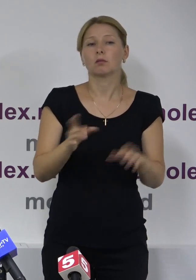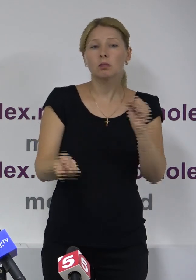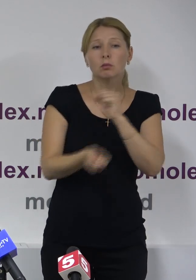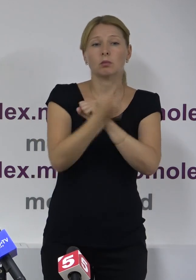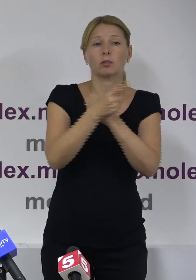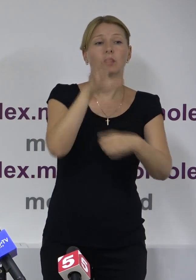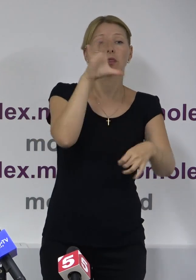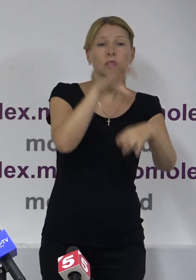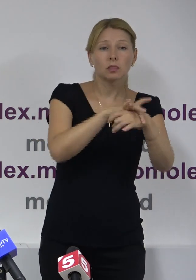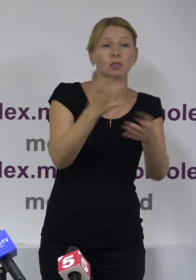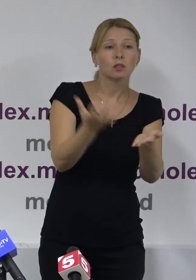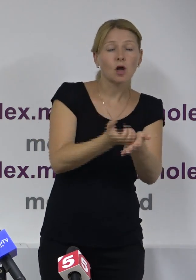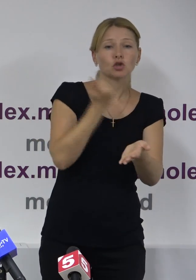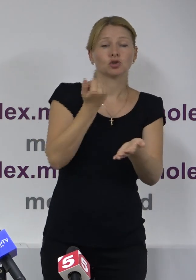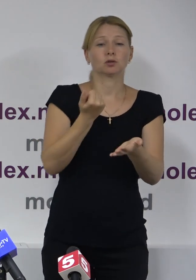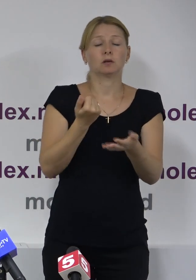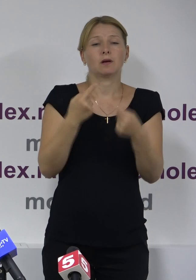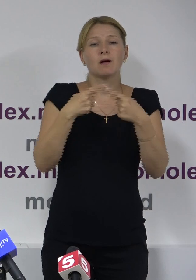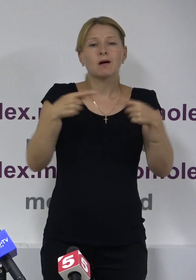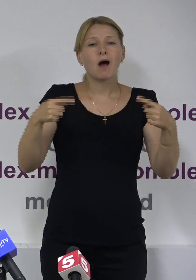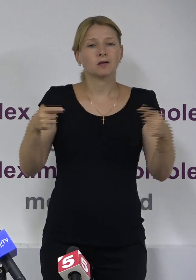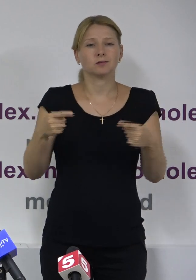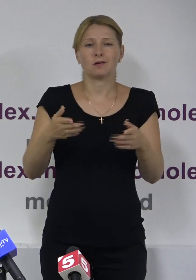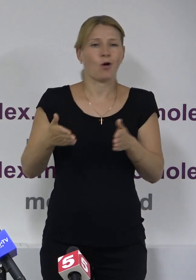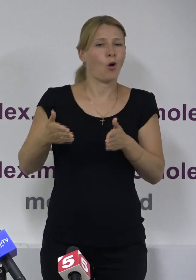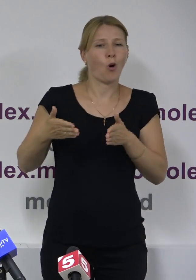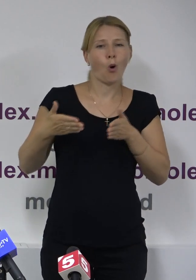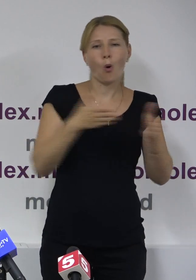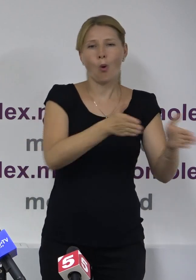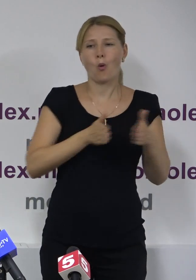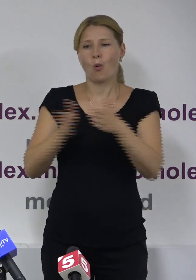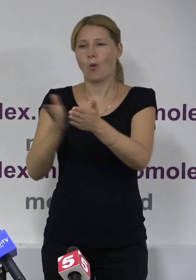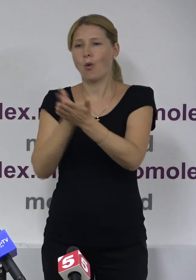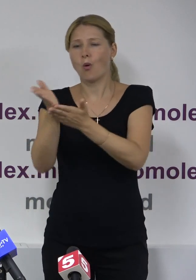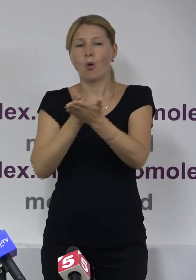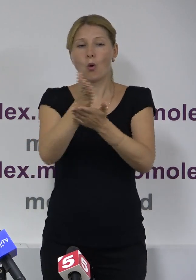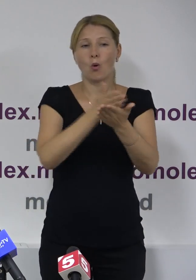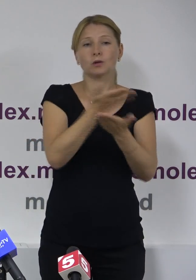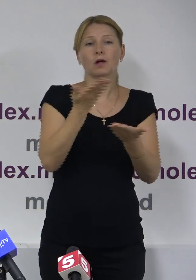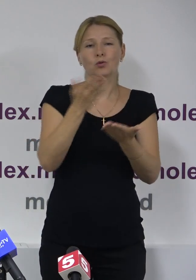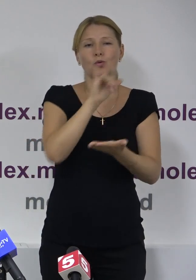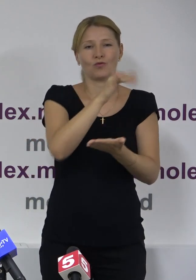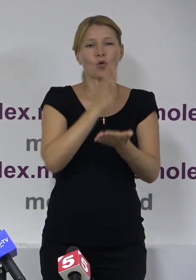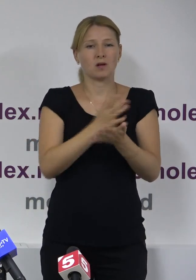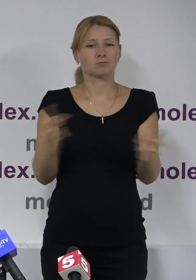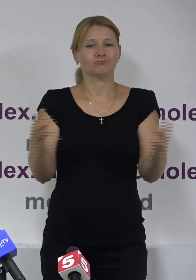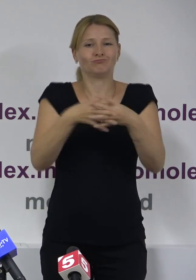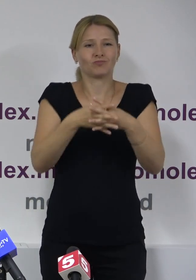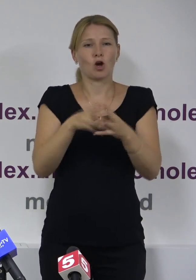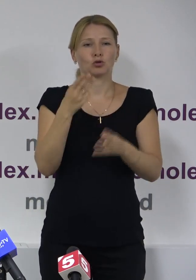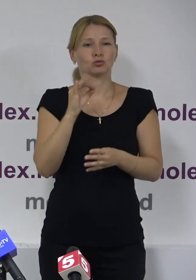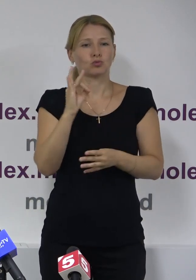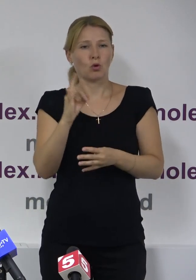identificat mai multe căi, mijloace prin care partidele politice afiliate lui Ilan Șor își finanțau sau își